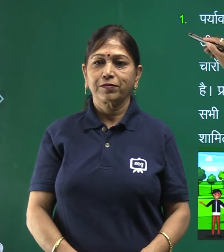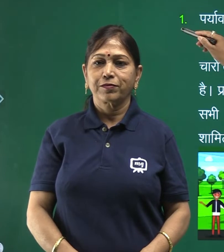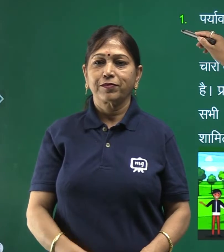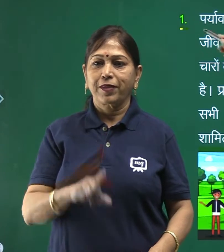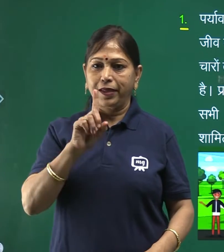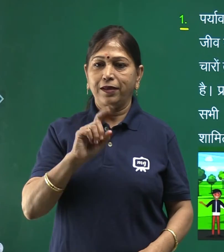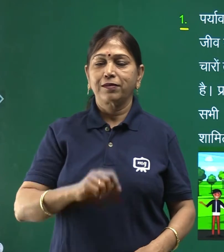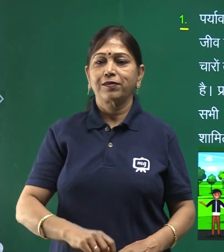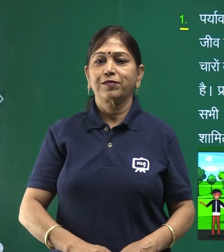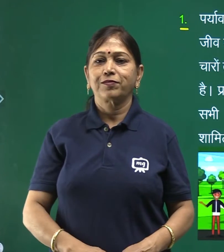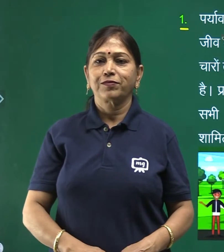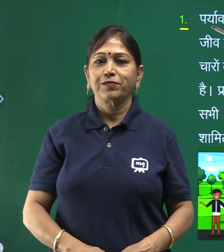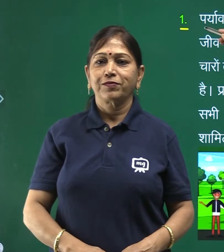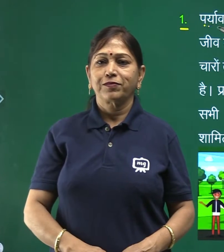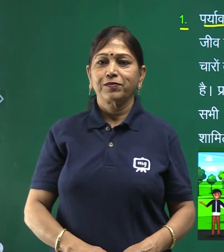1